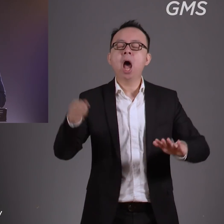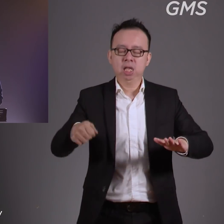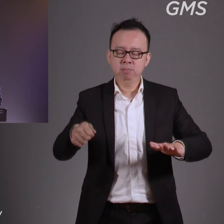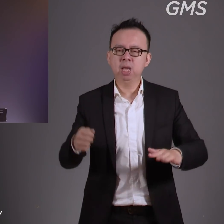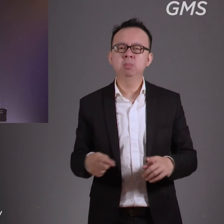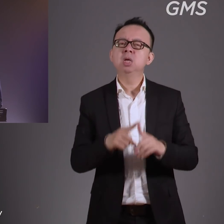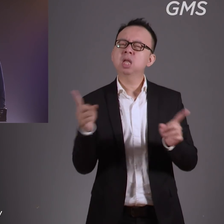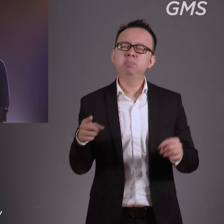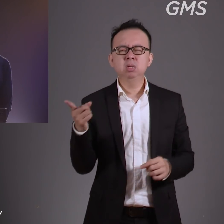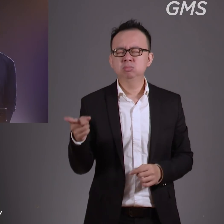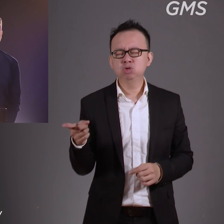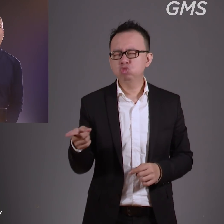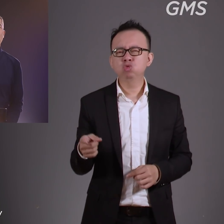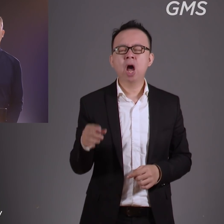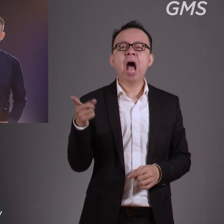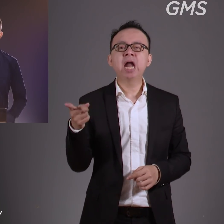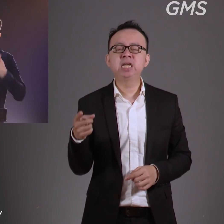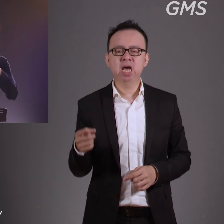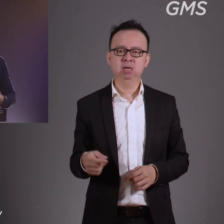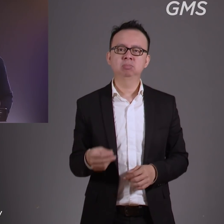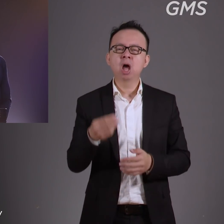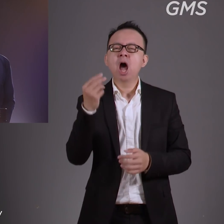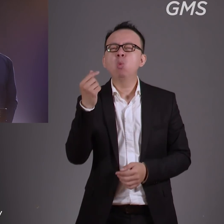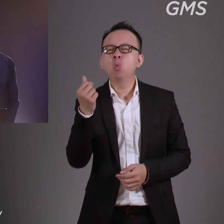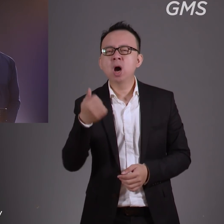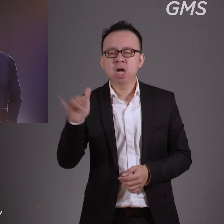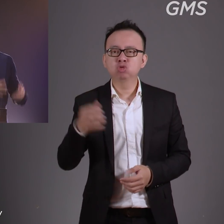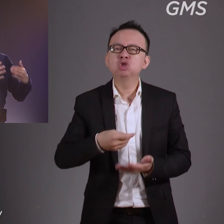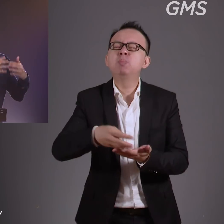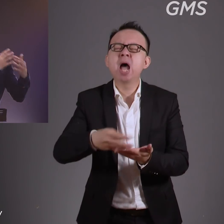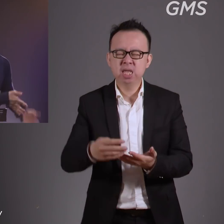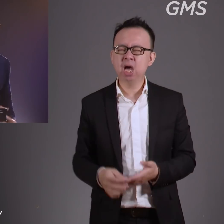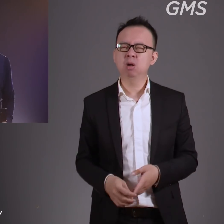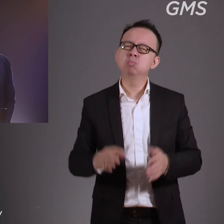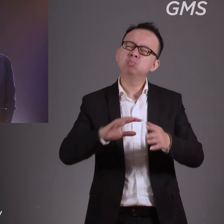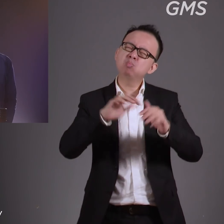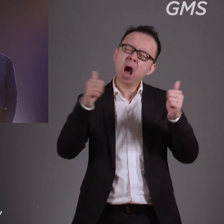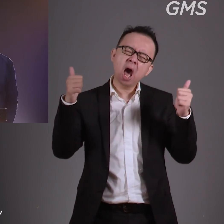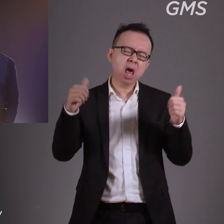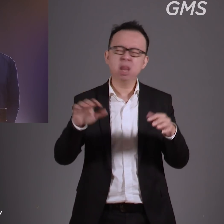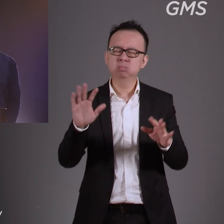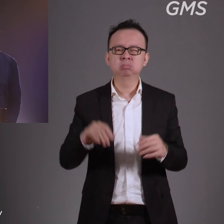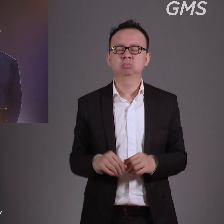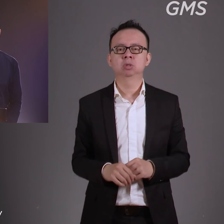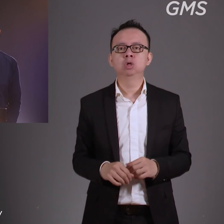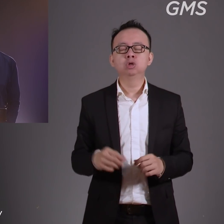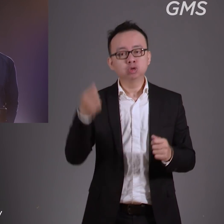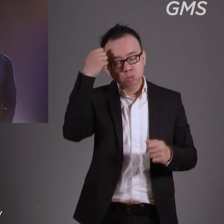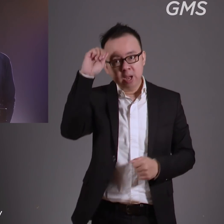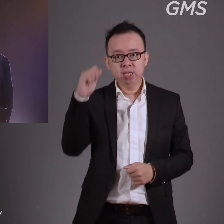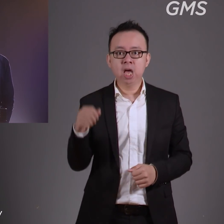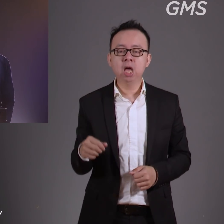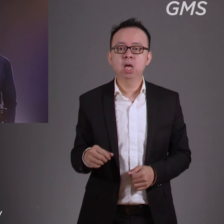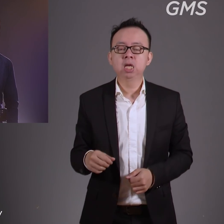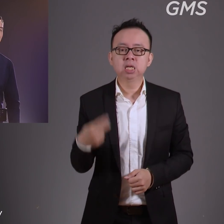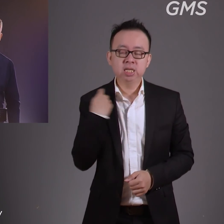ada harga yang dibayar. Mahal sekali, mendingan Anda yang bayar harga. Supaya keturunan Anda tidak seberapa harga yang harus dibayar